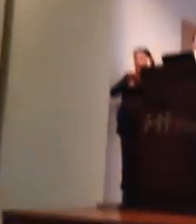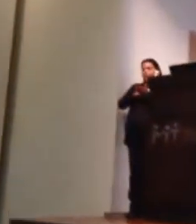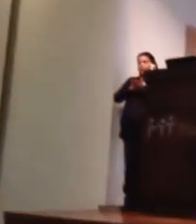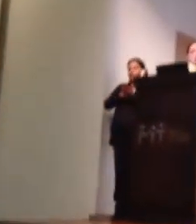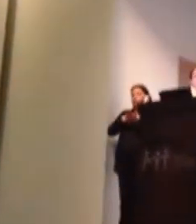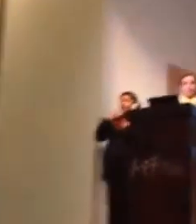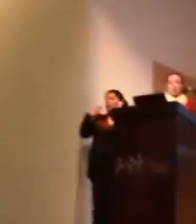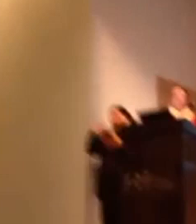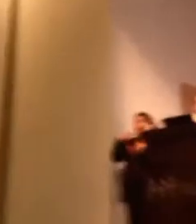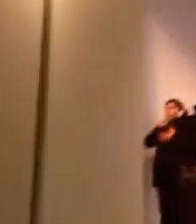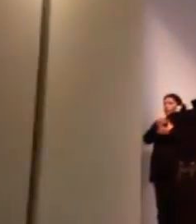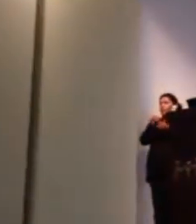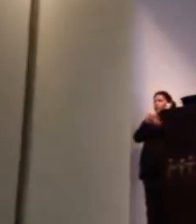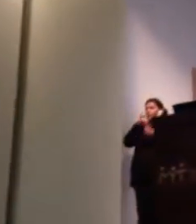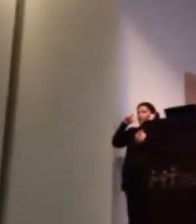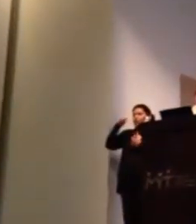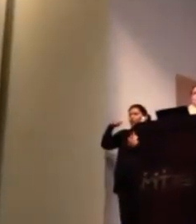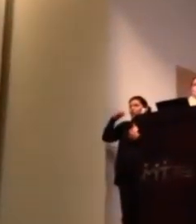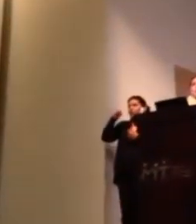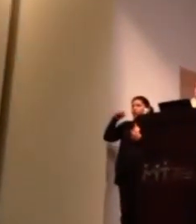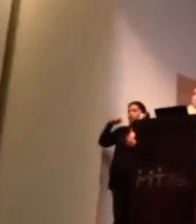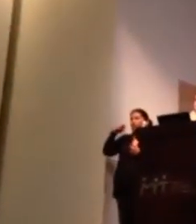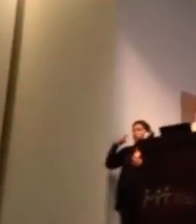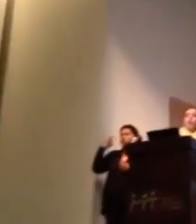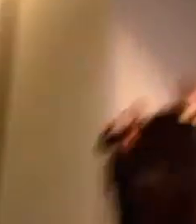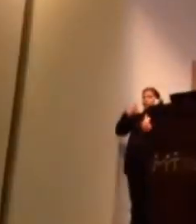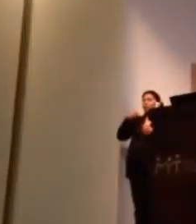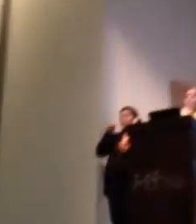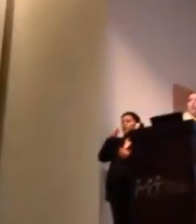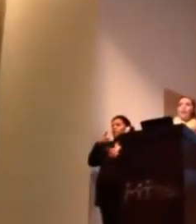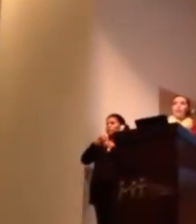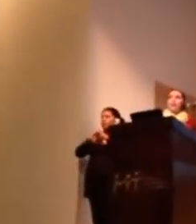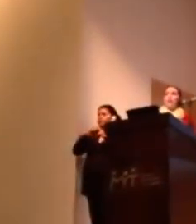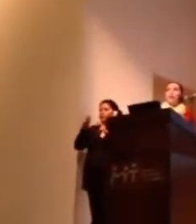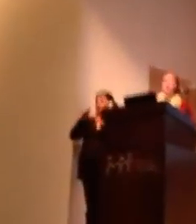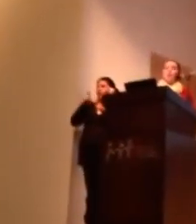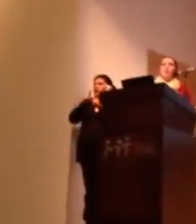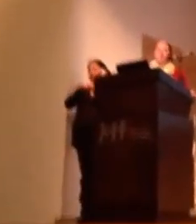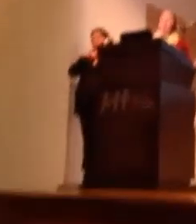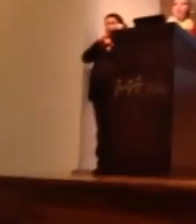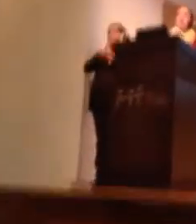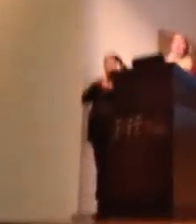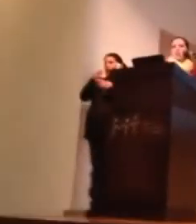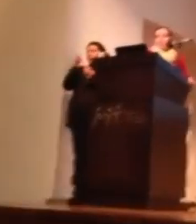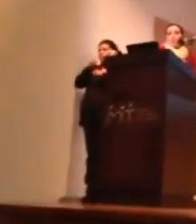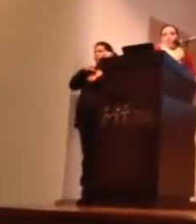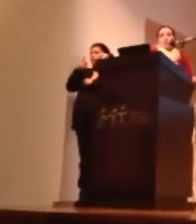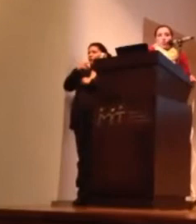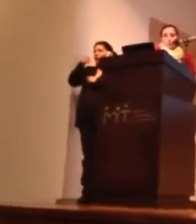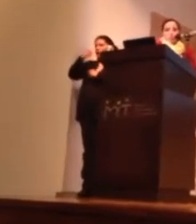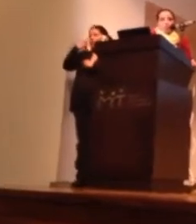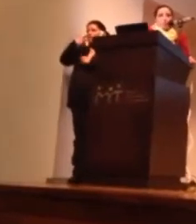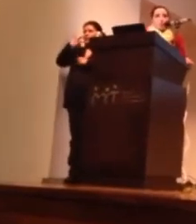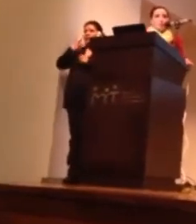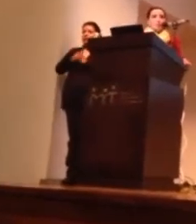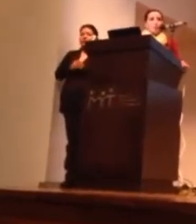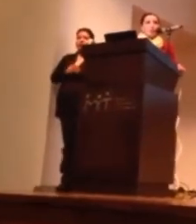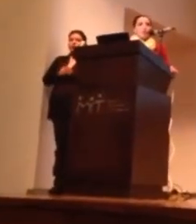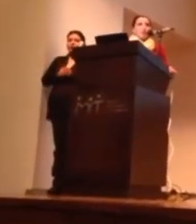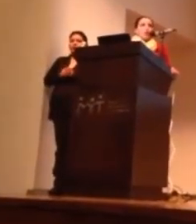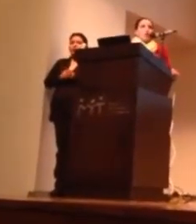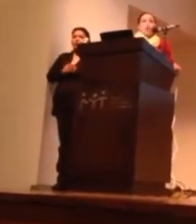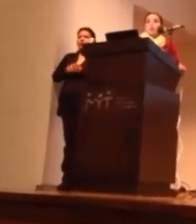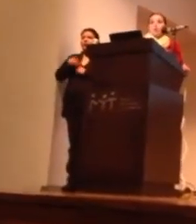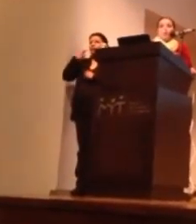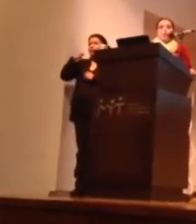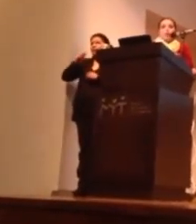También el DSM-4, insisto, como les comenté al principio, está muy criticado porque dicen, ¿y por qué 6 y no 8? ¿No? ¿Por qué